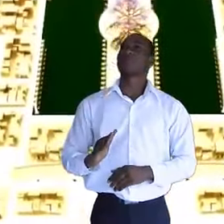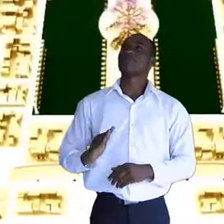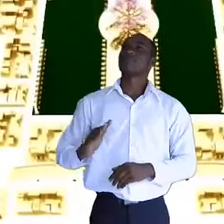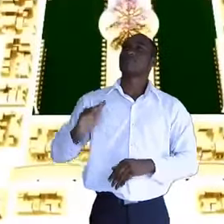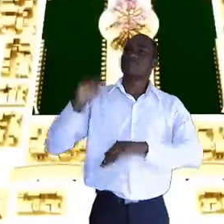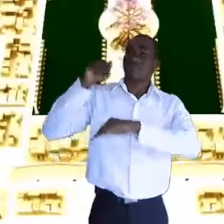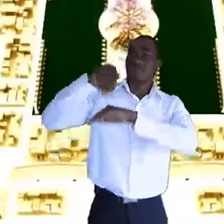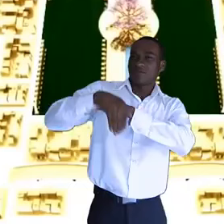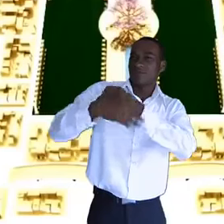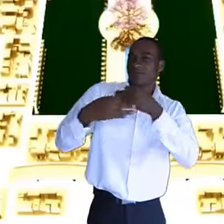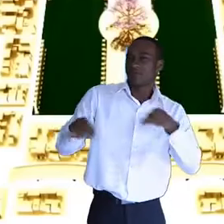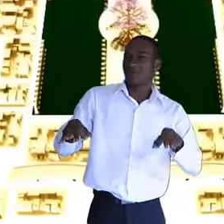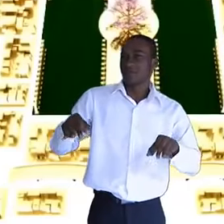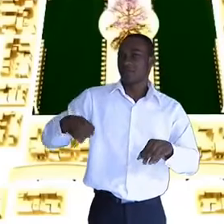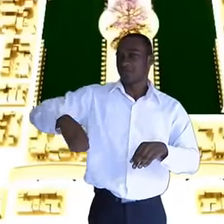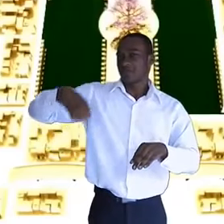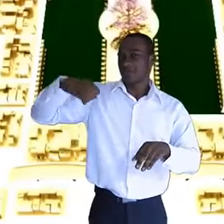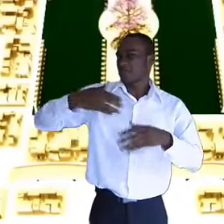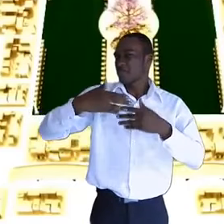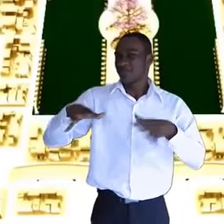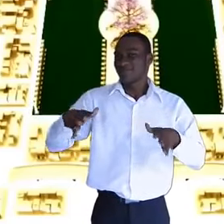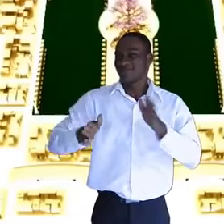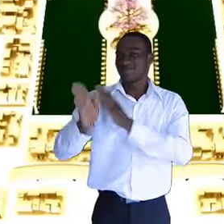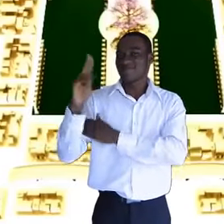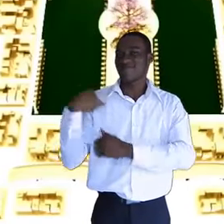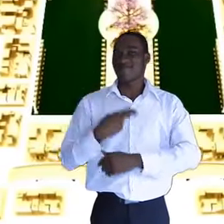Dieu les éclairera et les régneront d'âge en âge.